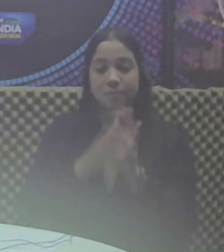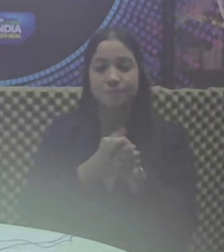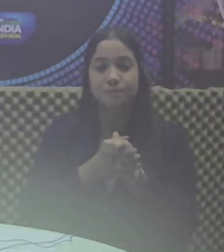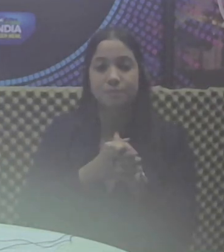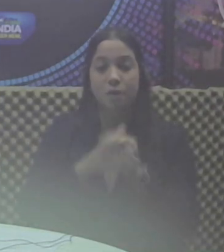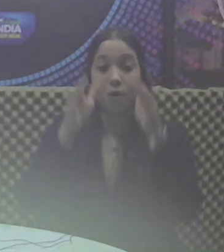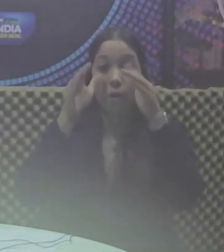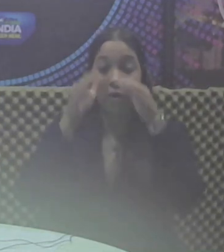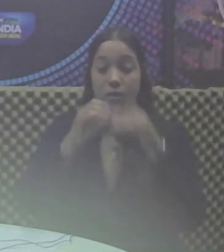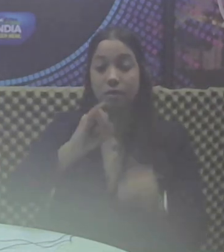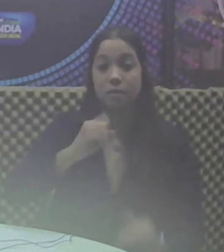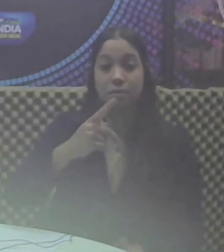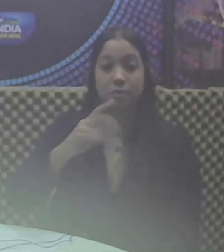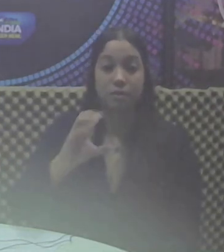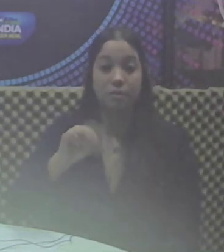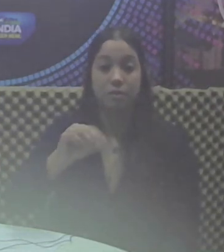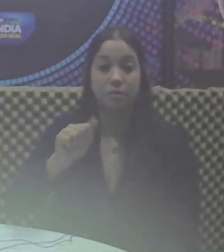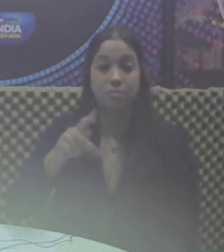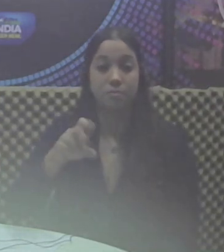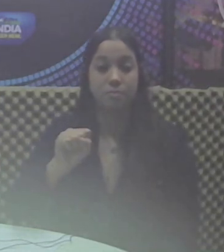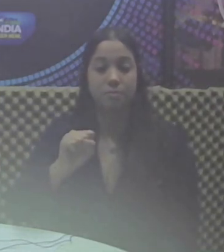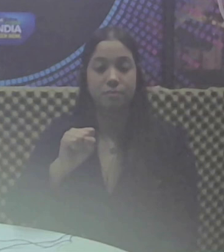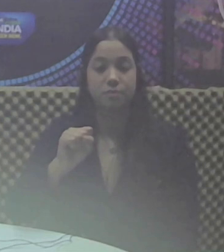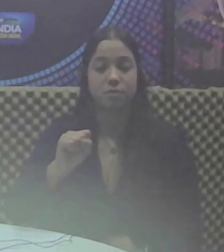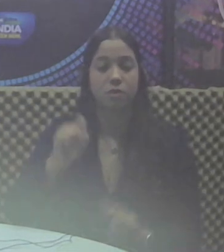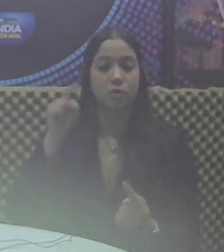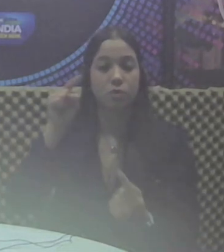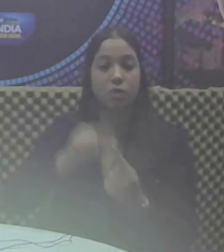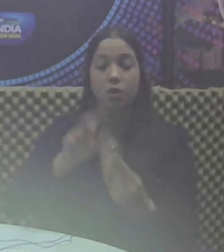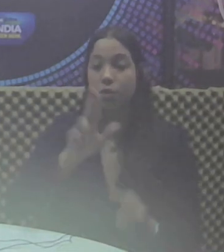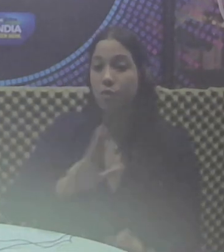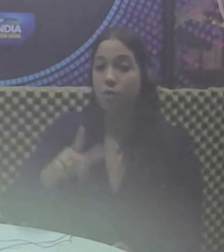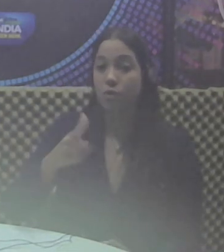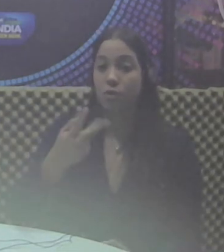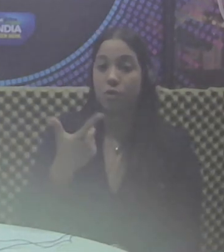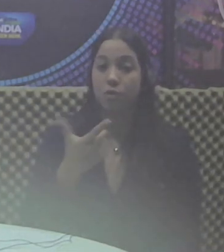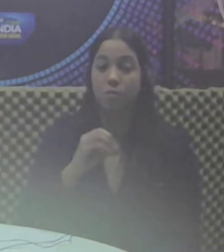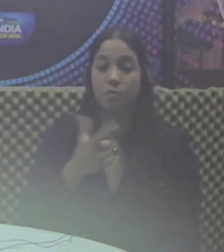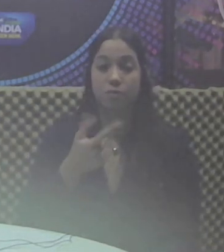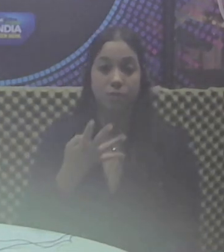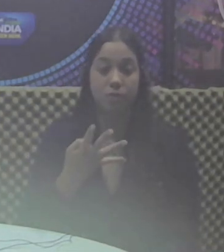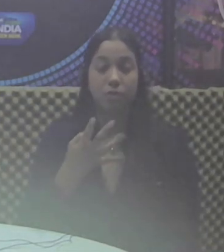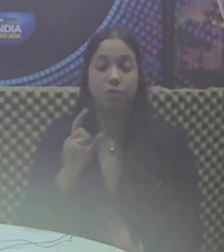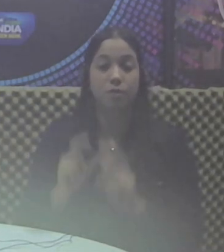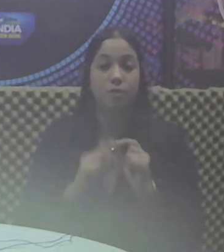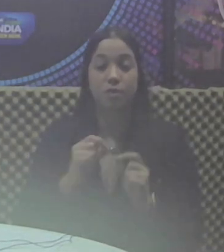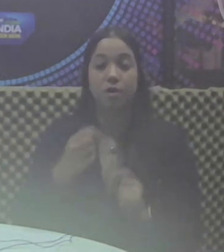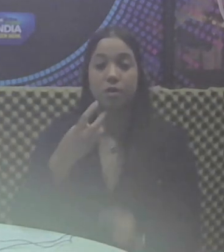Conforme o IPC Maps, a projeção para Uberlândia em 2024 é de